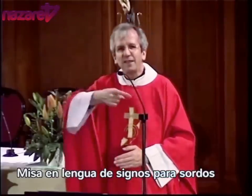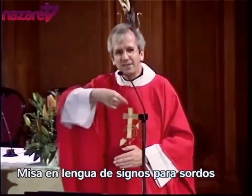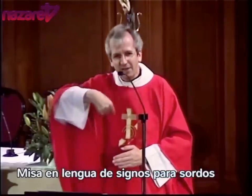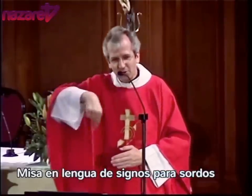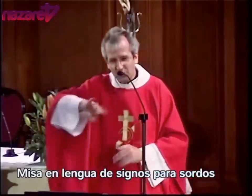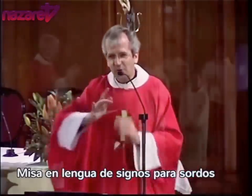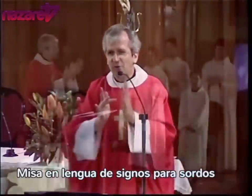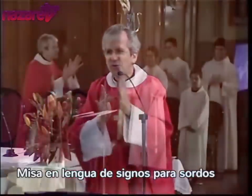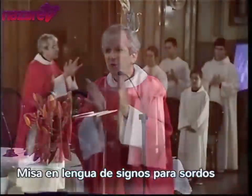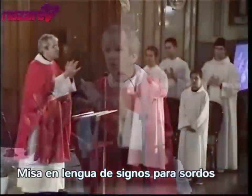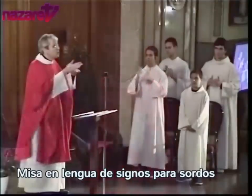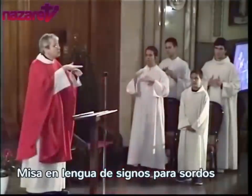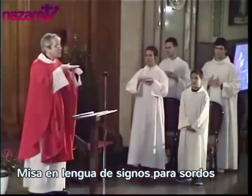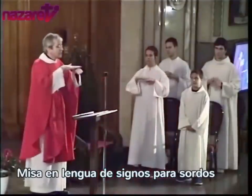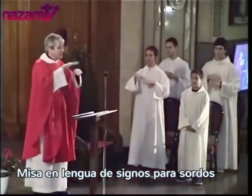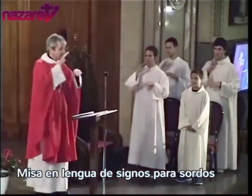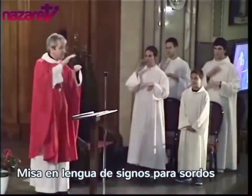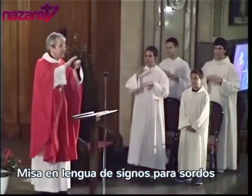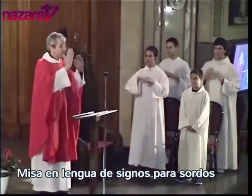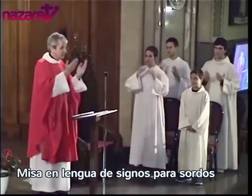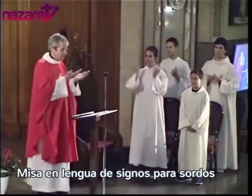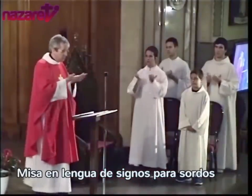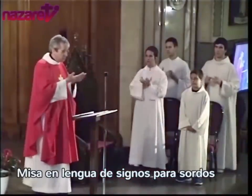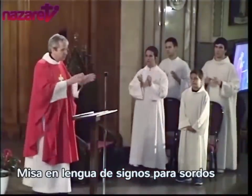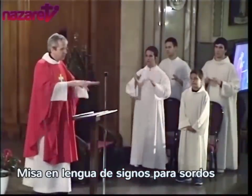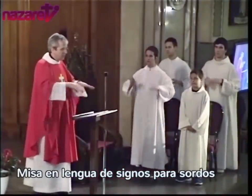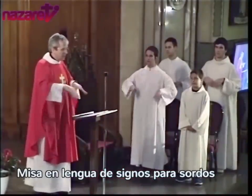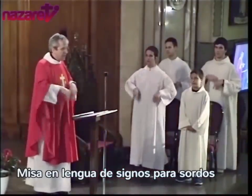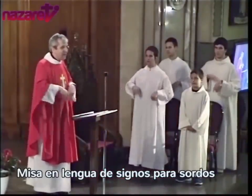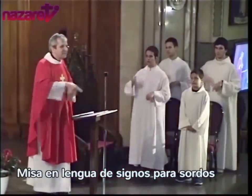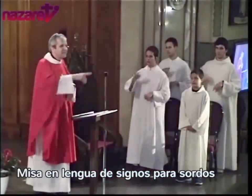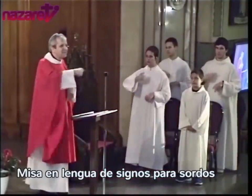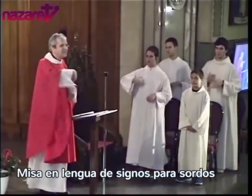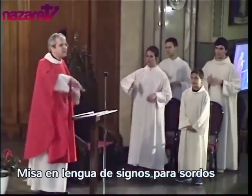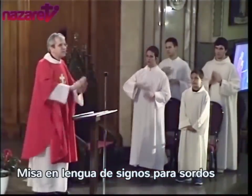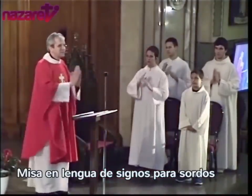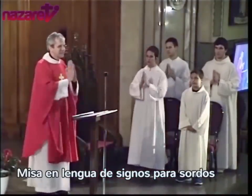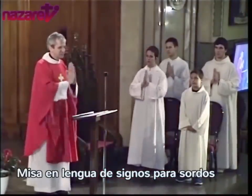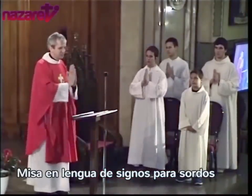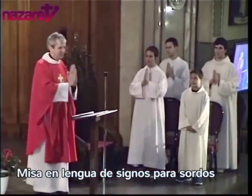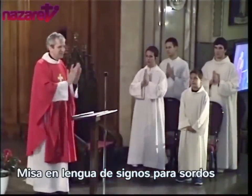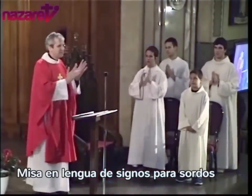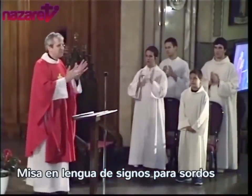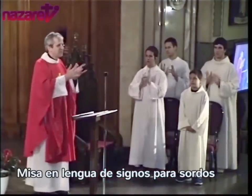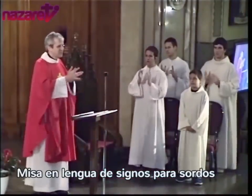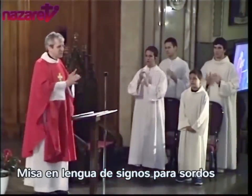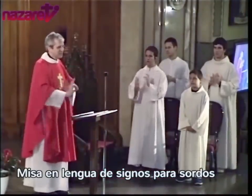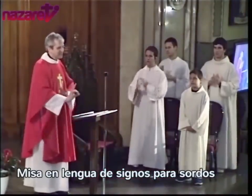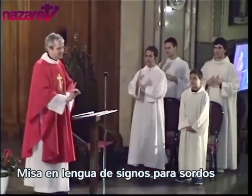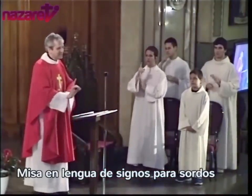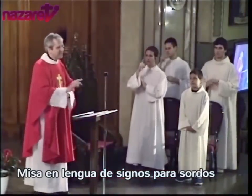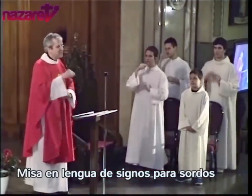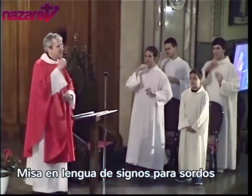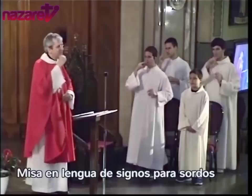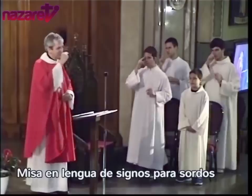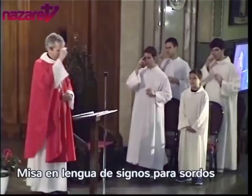piedad de nosotros. Tú que quitas el pecado del mundo, atiende nuestra súplica. Tú que